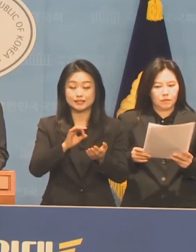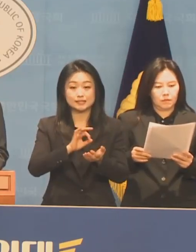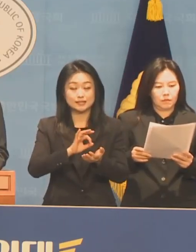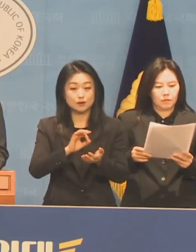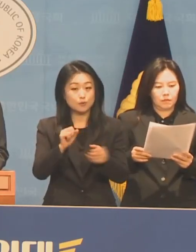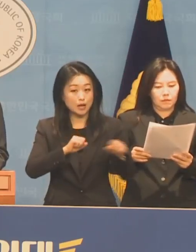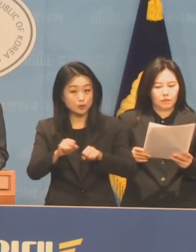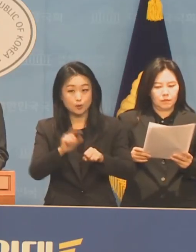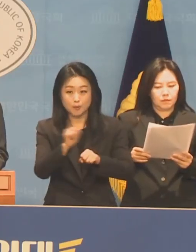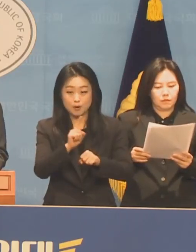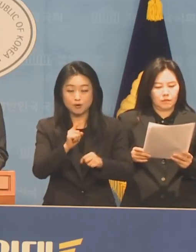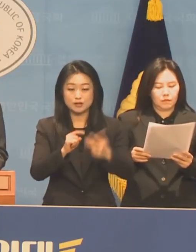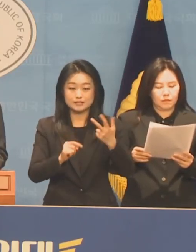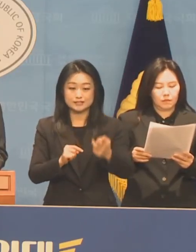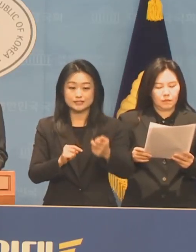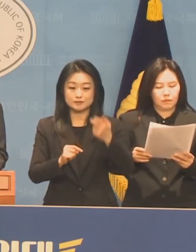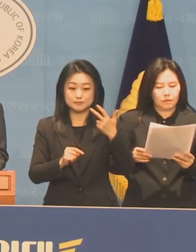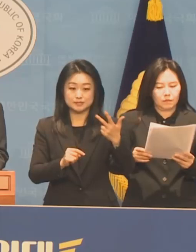활동은